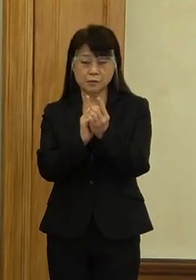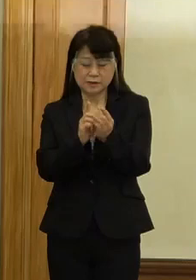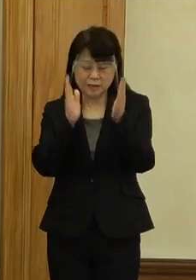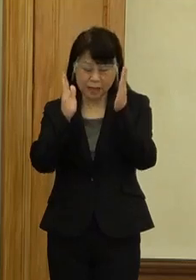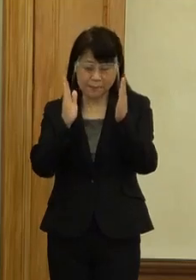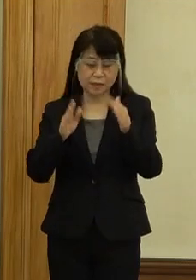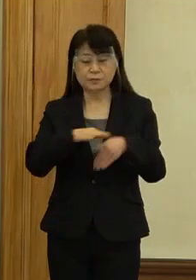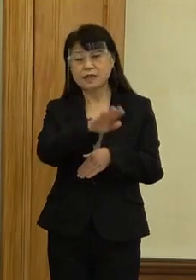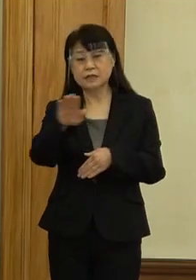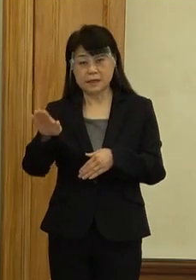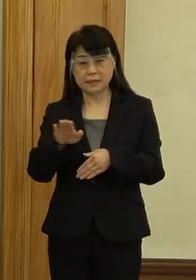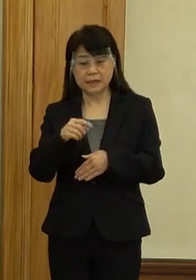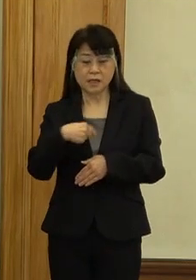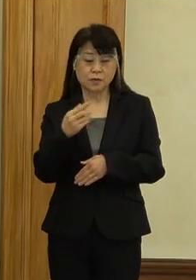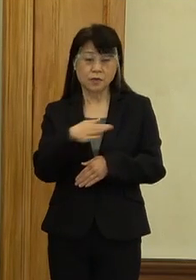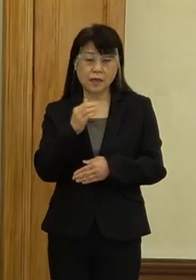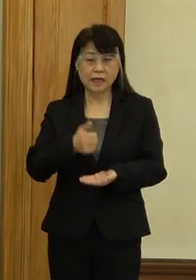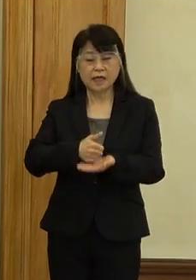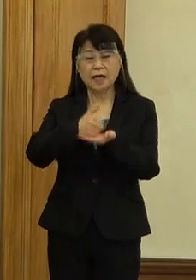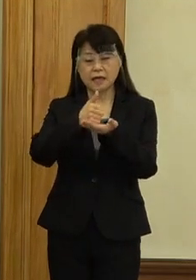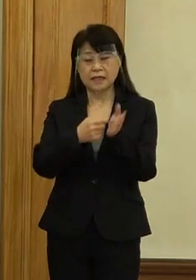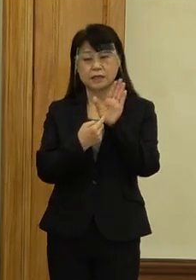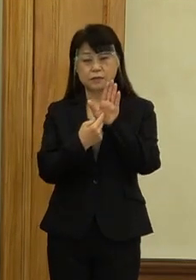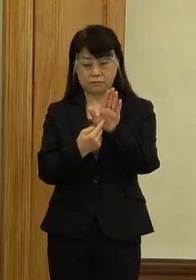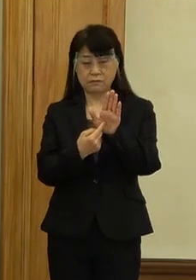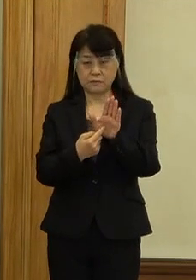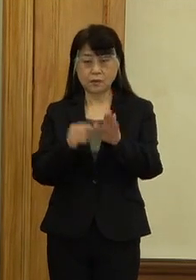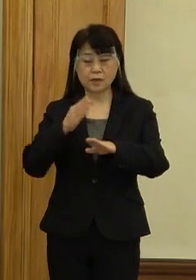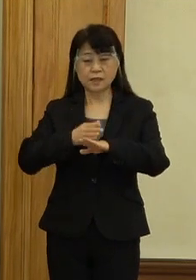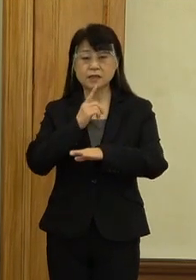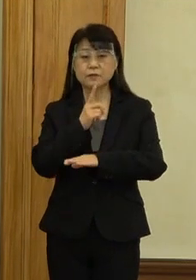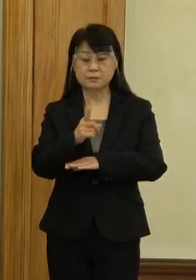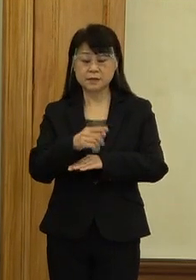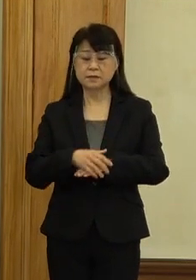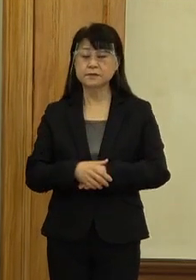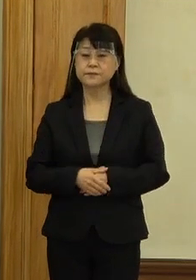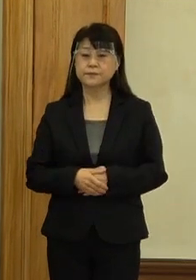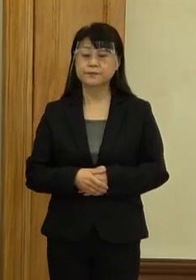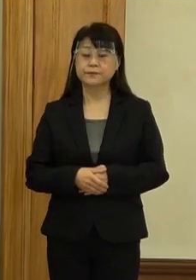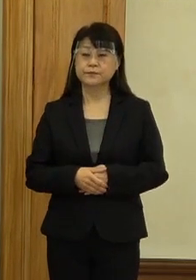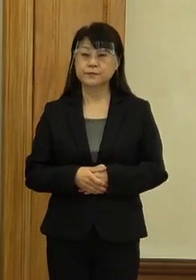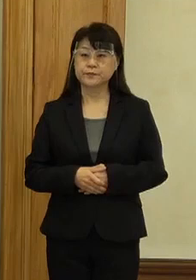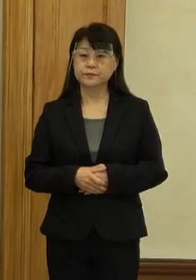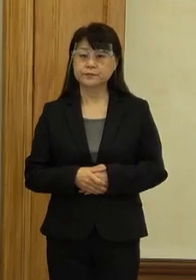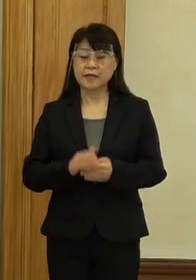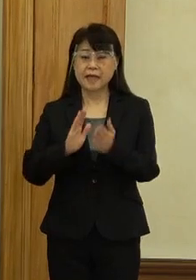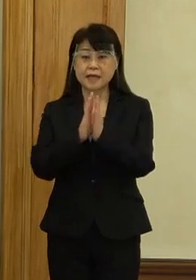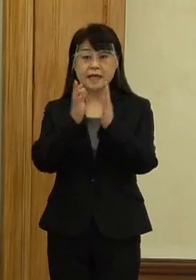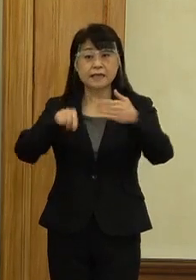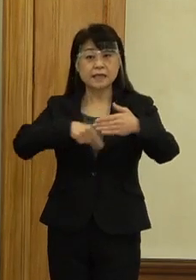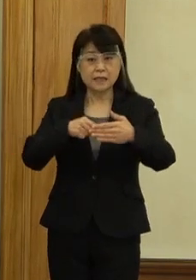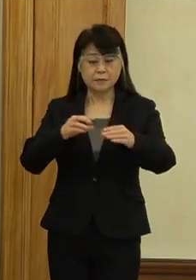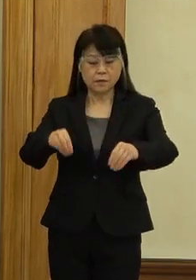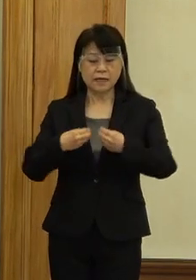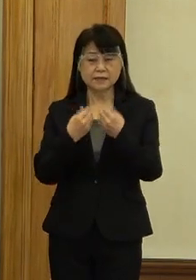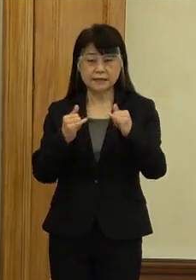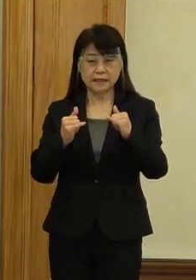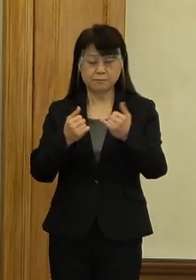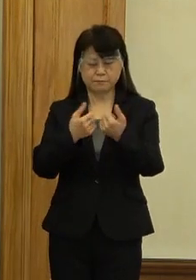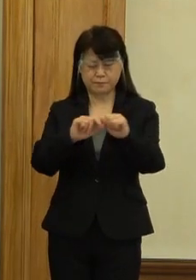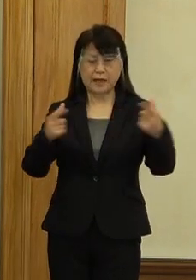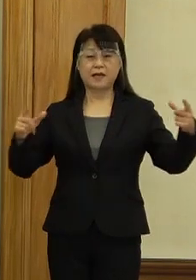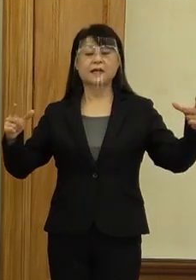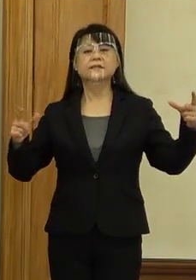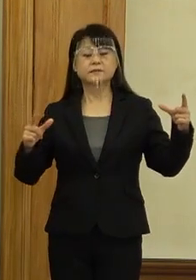様に心から敬意と感謝を表させていただきます。その上で県内でも感染者が急激に拡